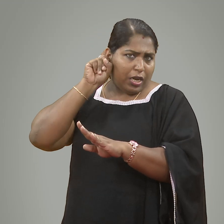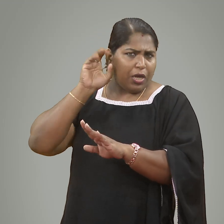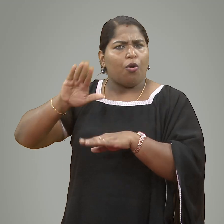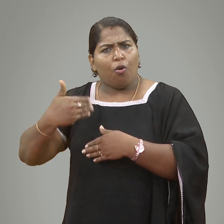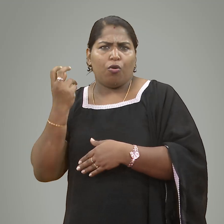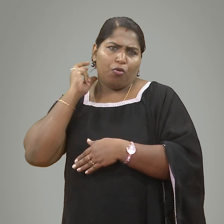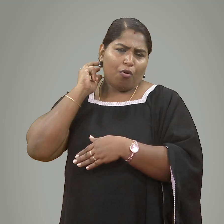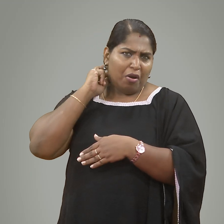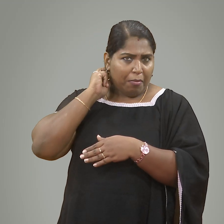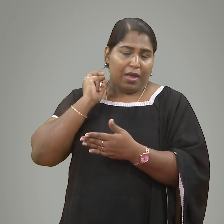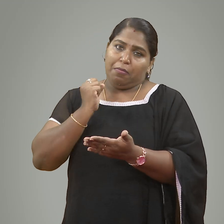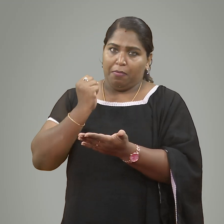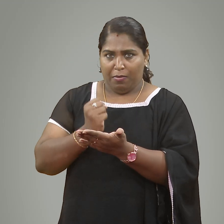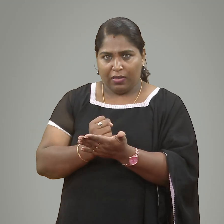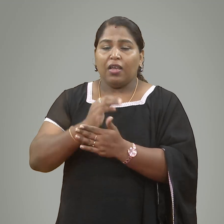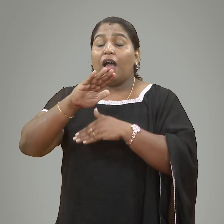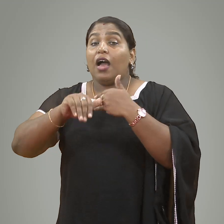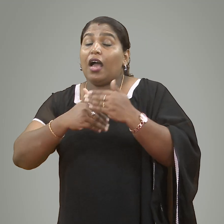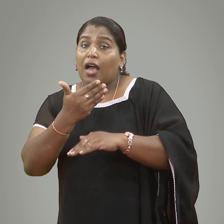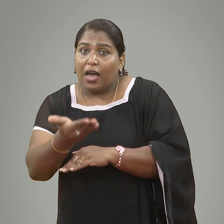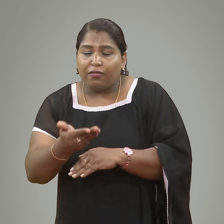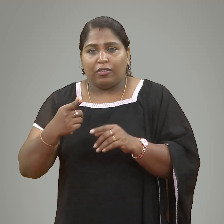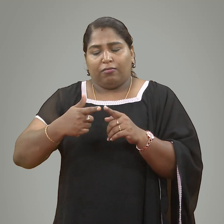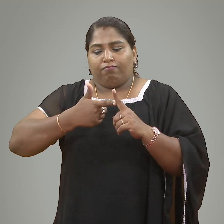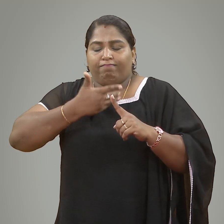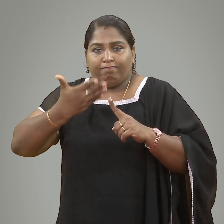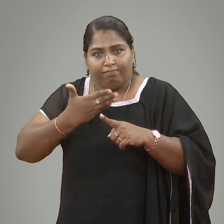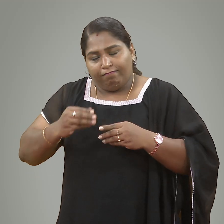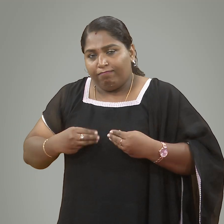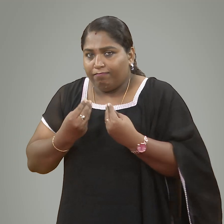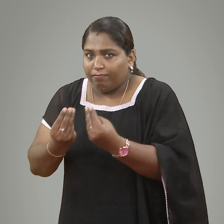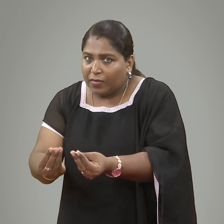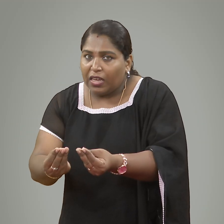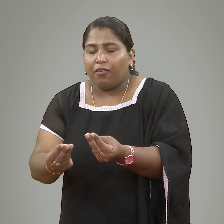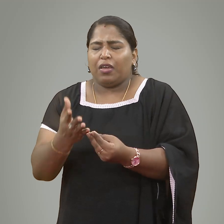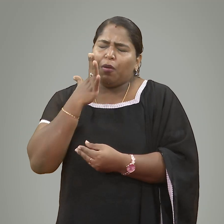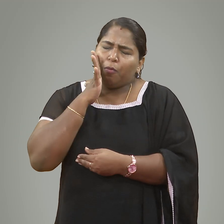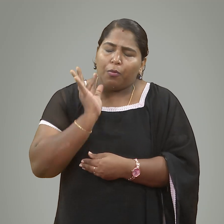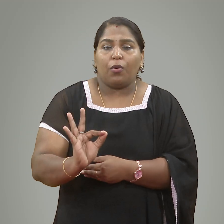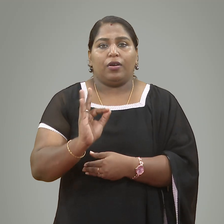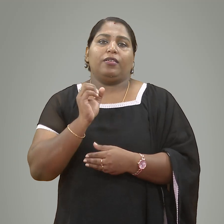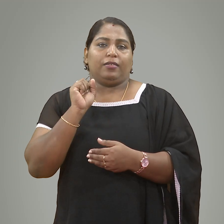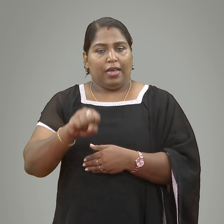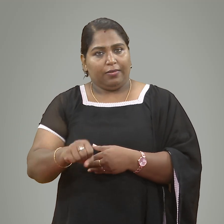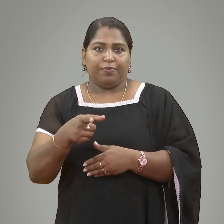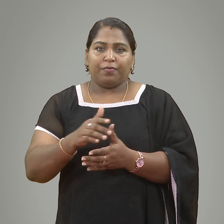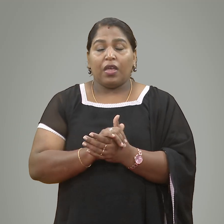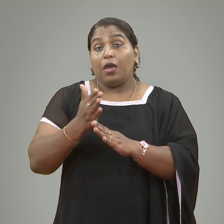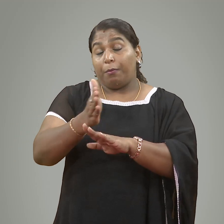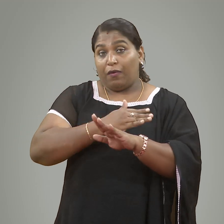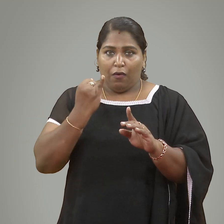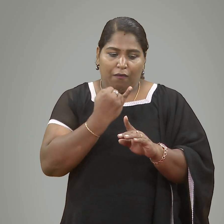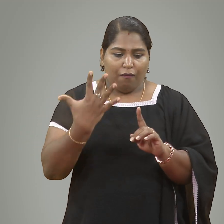വെക്കുകയും അല്ലെങ്കിൽ കോക്ലിയർ ഇംപ്ലാന്റ്സ് വെക്കുകയും ഇൻ്റർവെൻഷൻസ് സ്റ്റാർട്ട് ചെയ്യുകയും ചെയ്യേണ്ടതെന്ന് പറയുന്നത് ഏറ്റവും അത്യാവശ്യമായിട്ടുള്ള കാര്യം